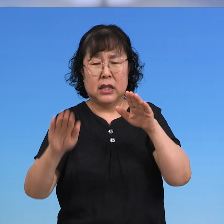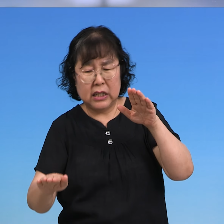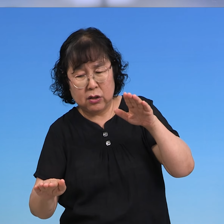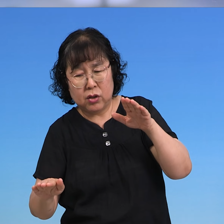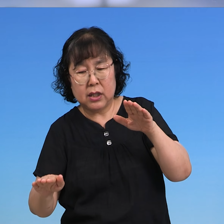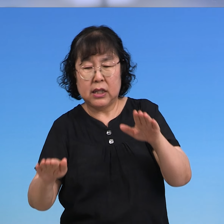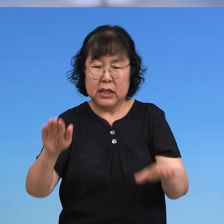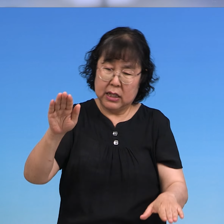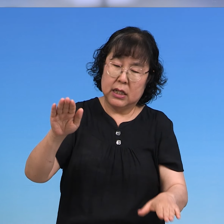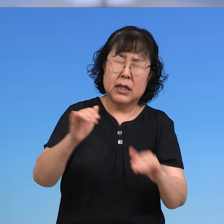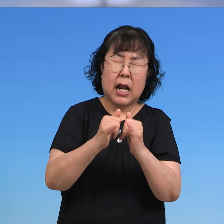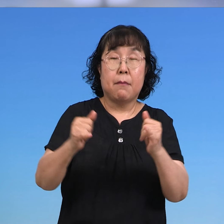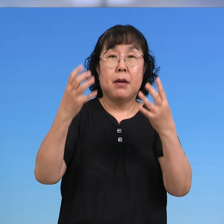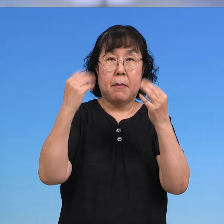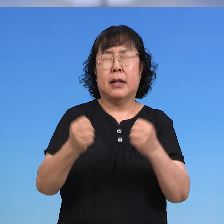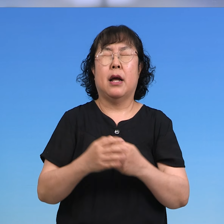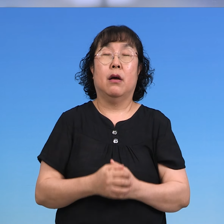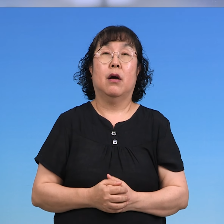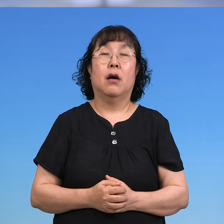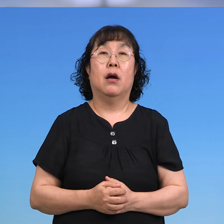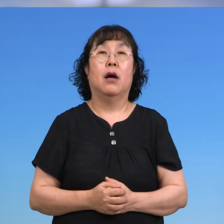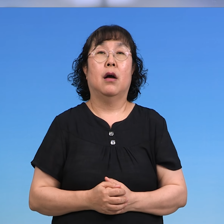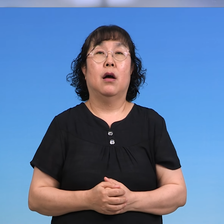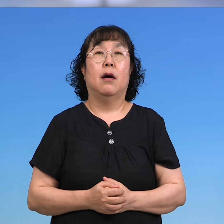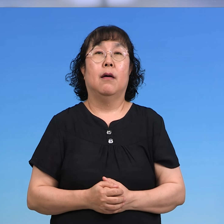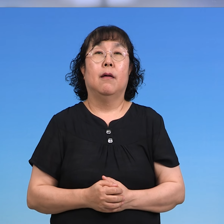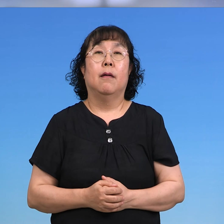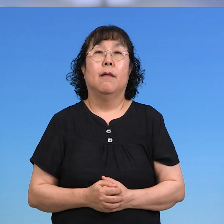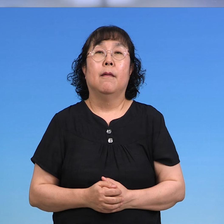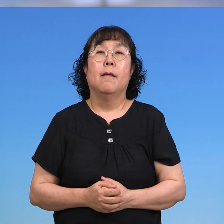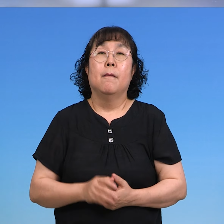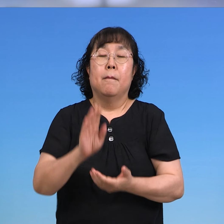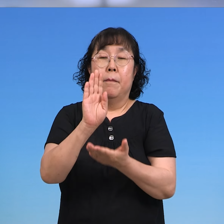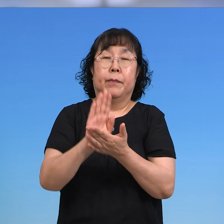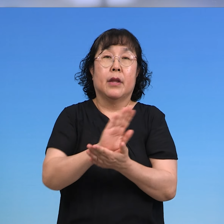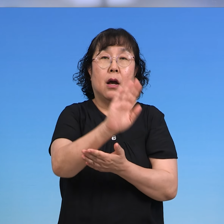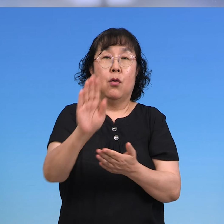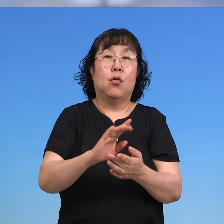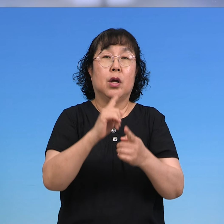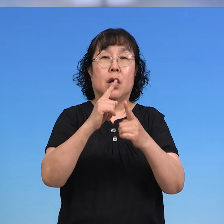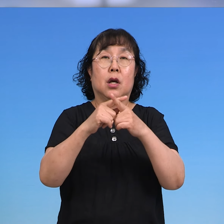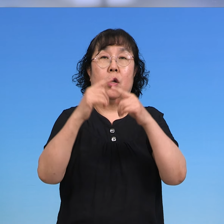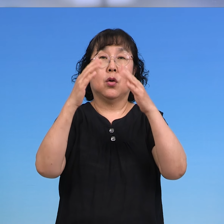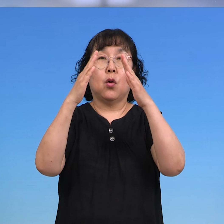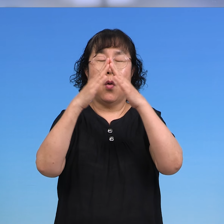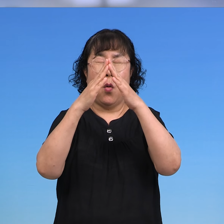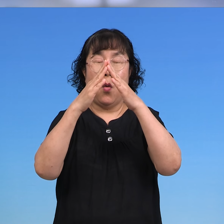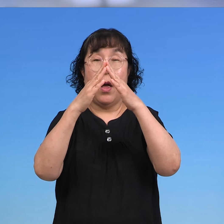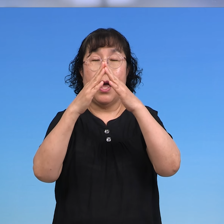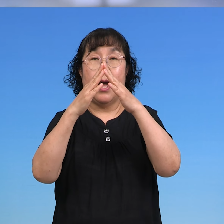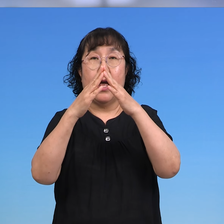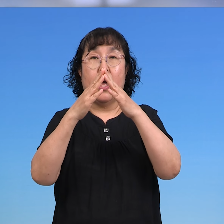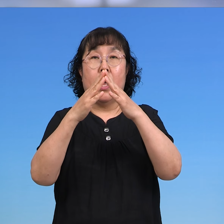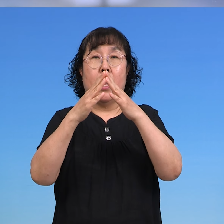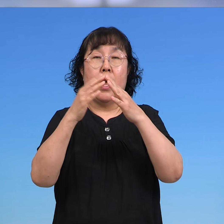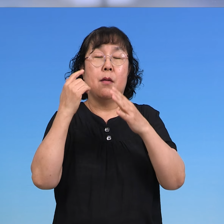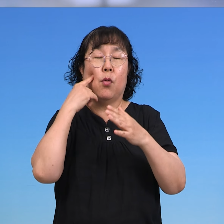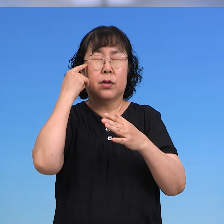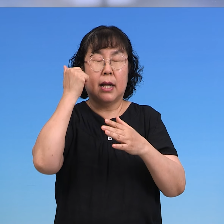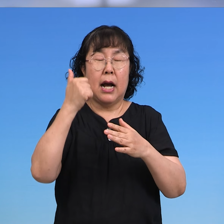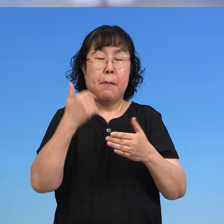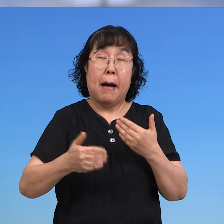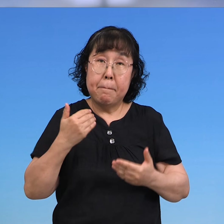그래서 분당 우리 교회 담임 목사가 좀 바쁜 게요. 우리 교회 성도만 이쪽 자꾸 봐야지. 우리 교회 성도만